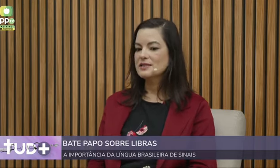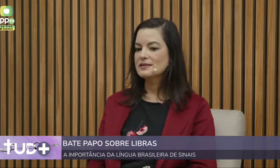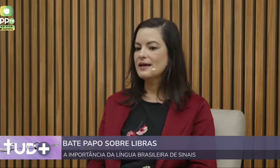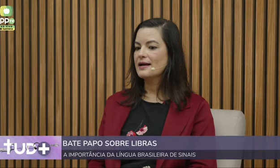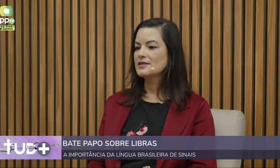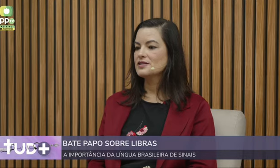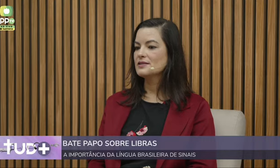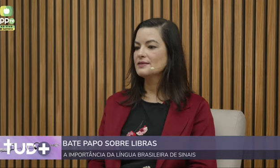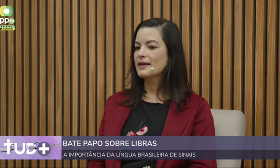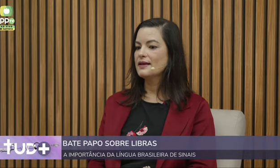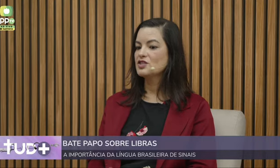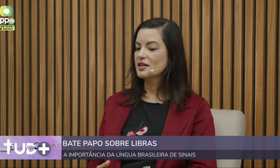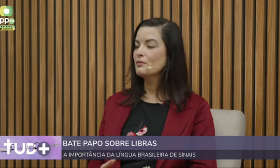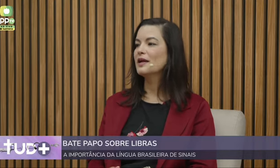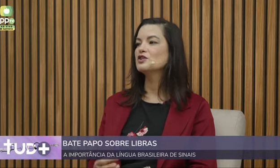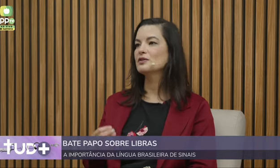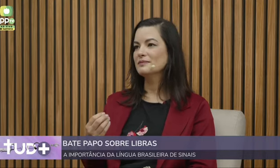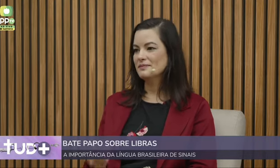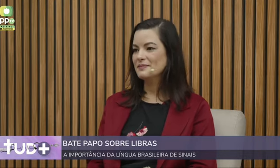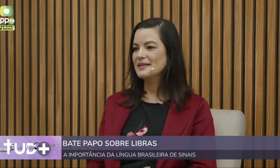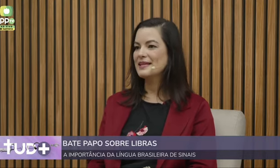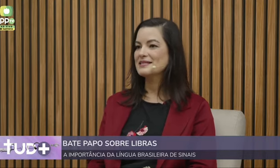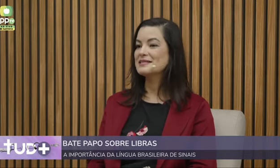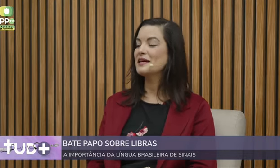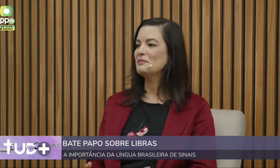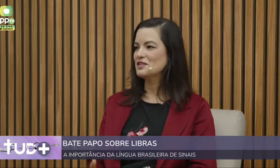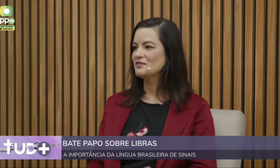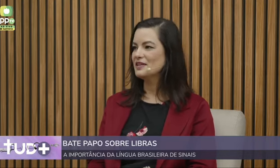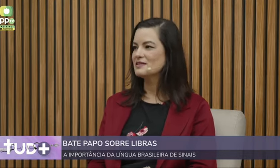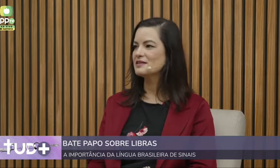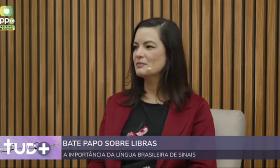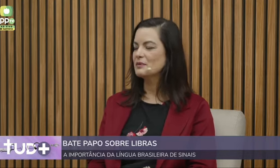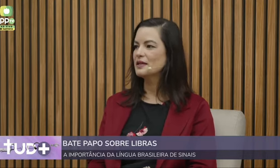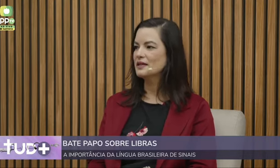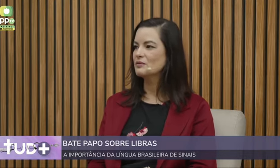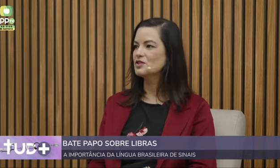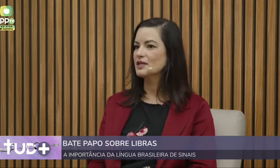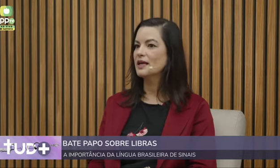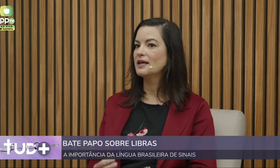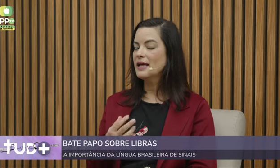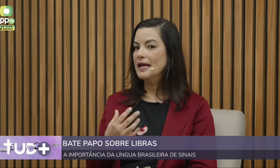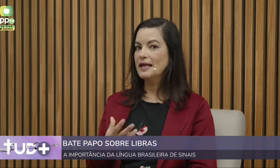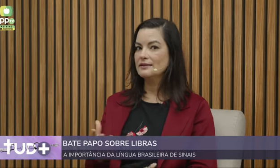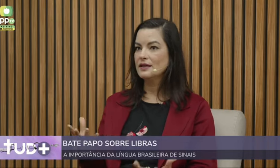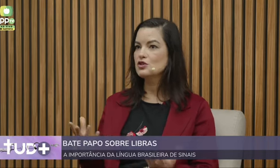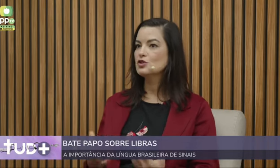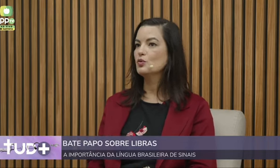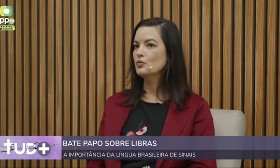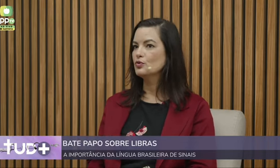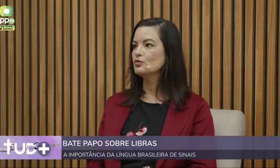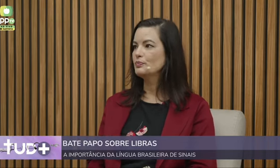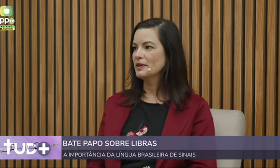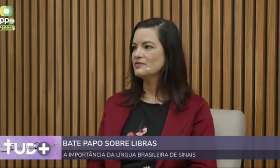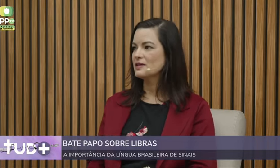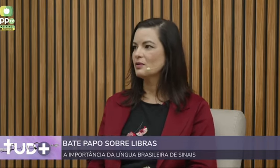de sinais, geralmente, necessariamente deveria ser a primeira língua de quem entende o mundo pela